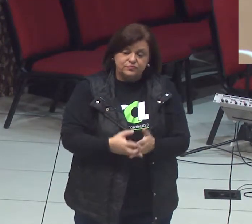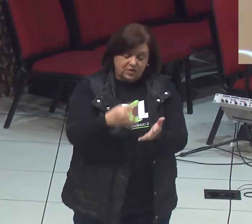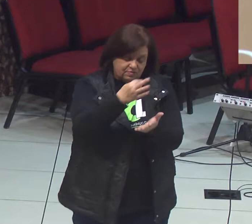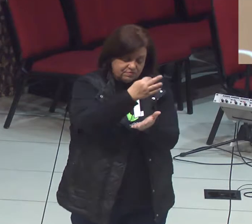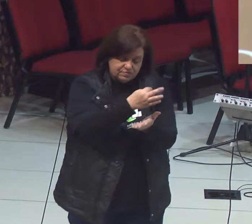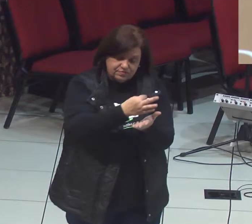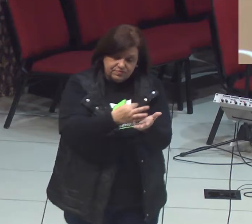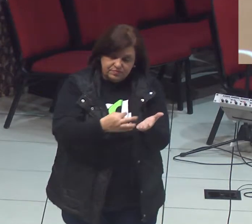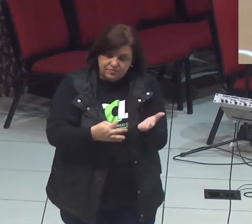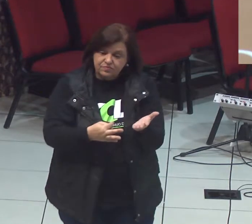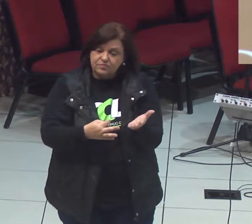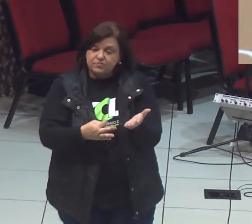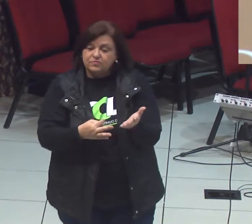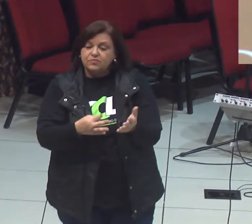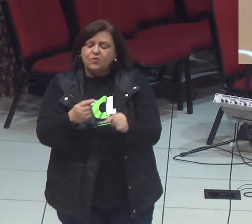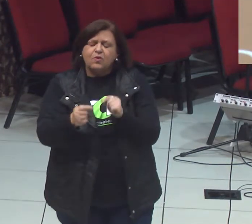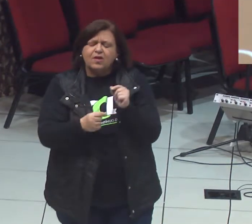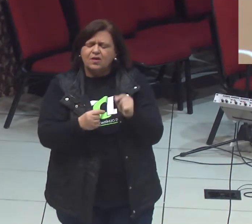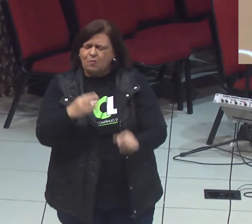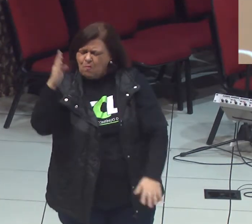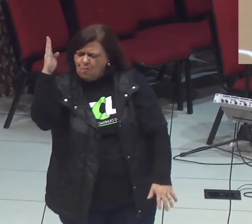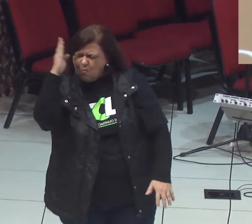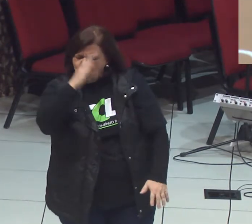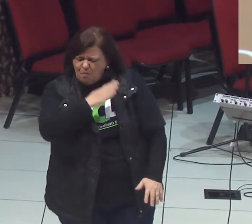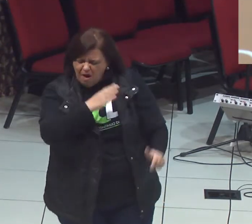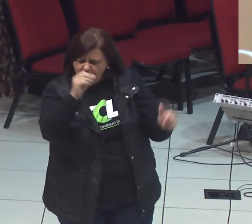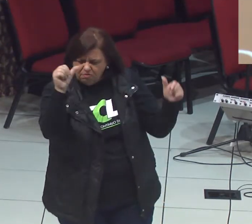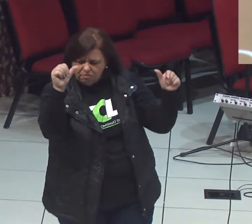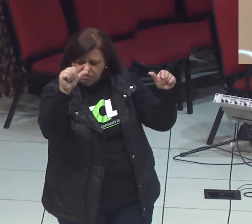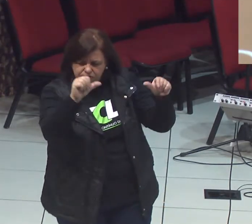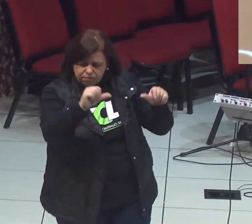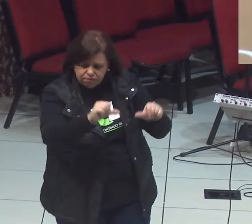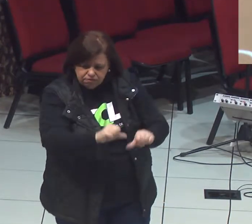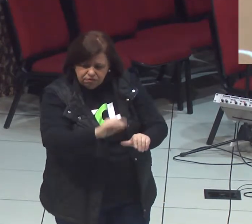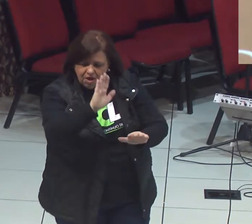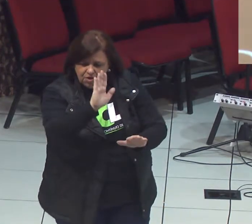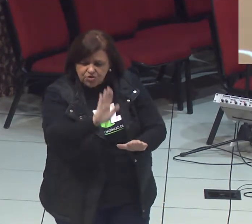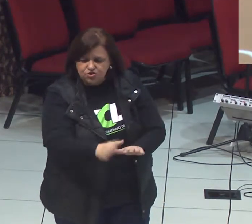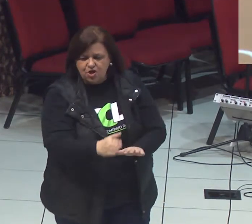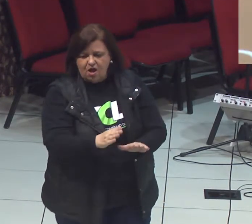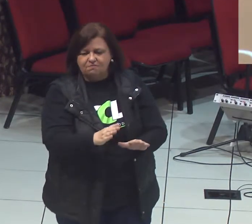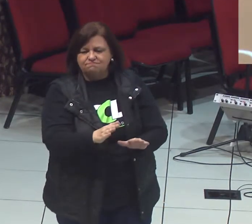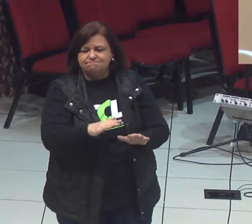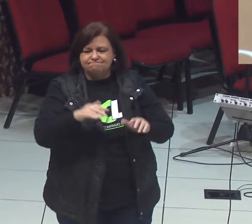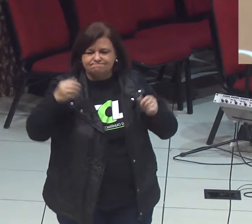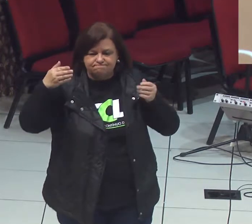assim: o mistério da iniquidade já está em ação.